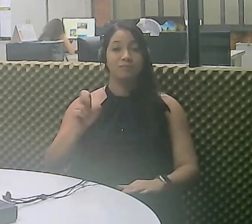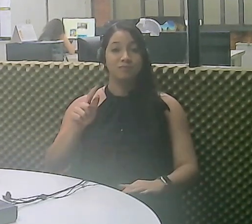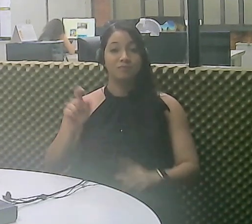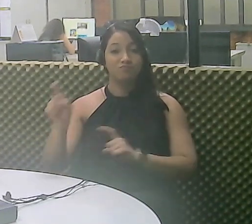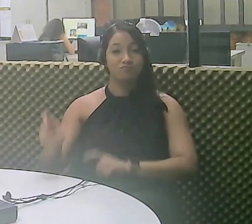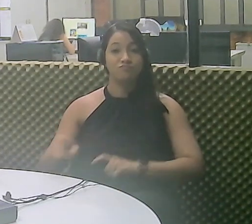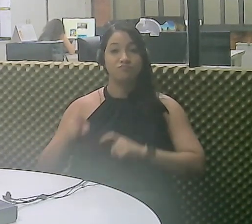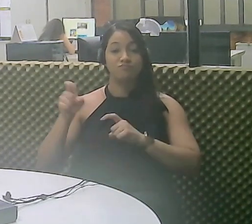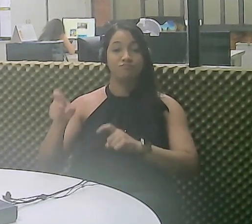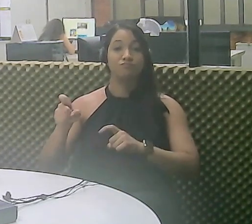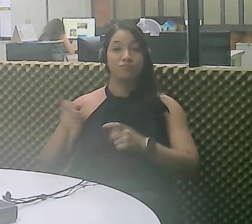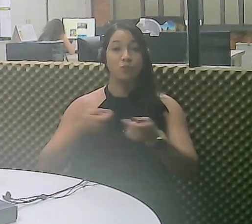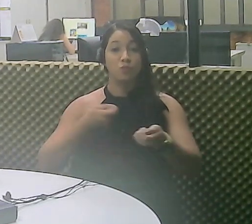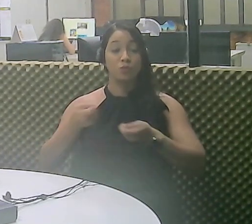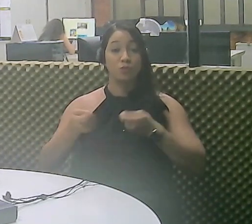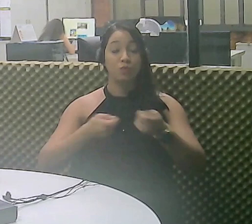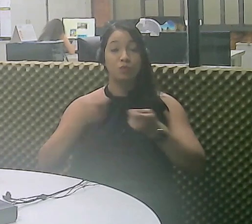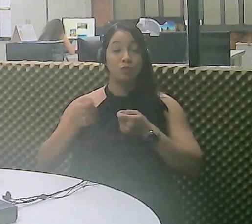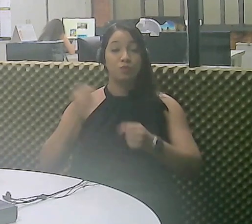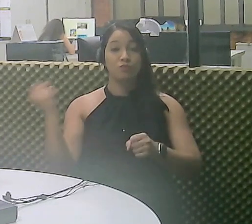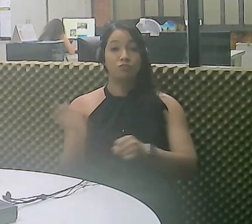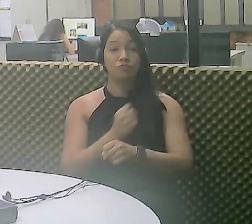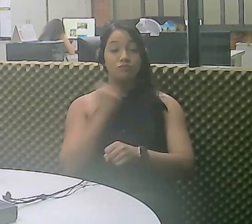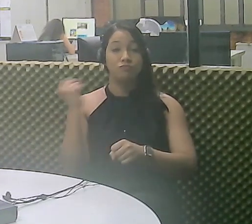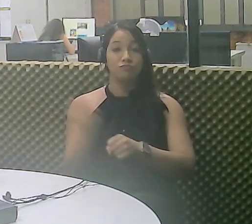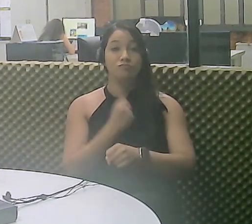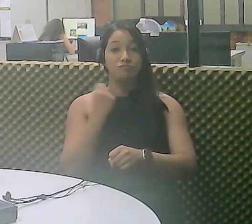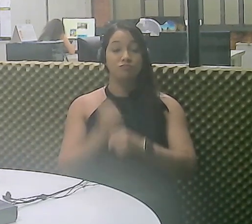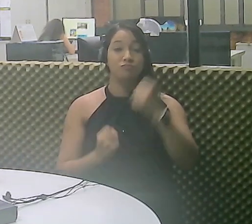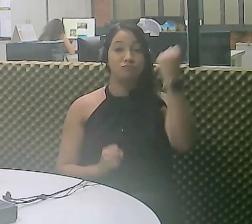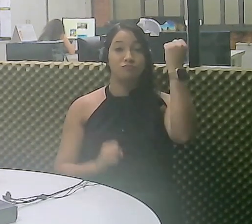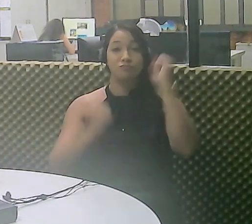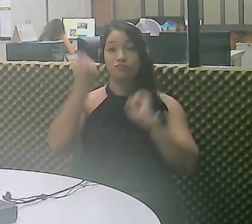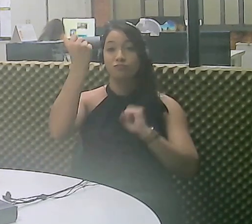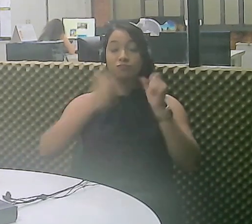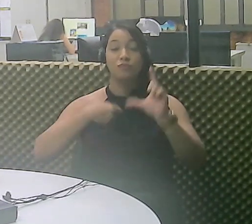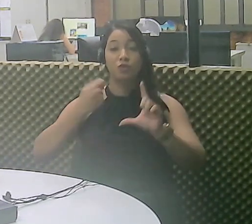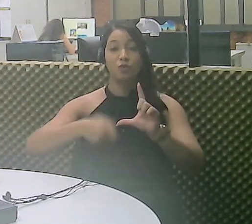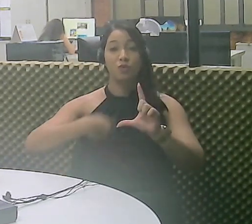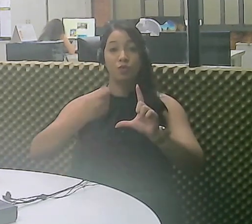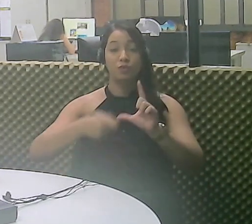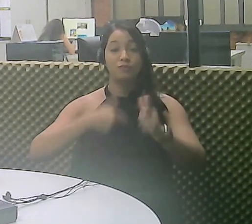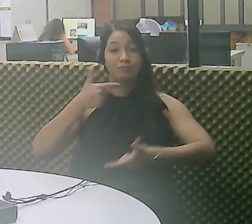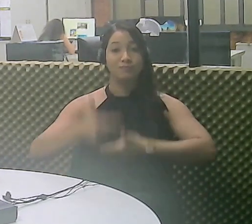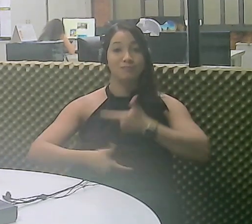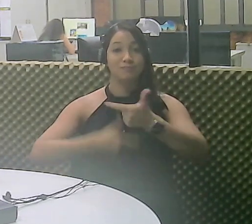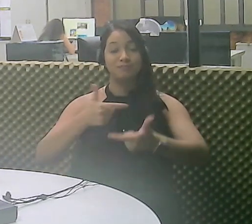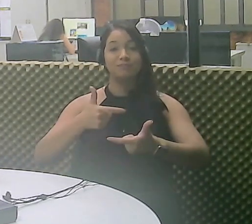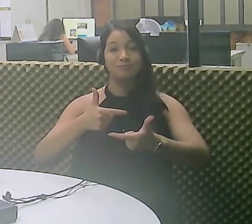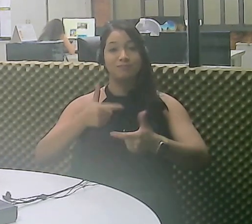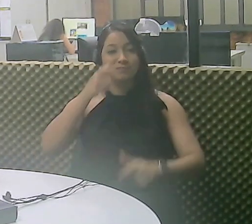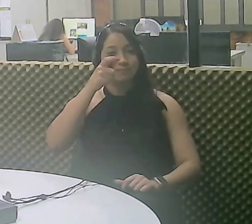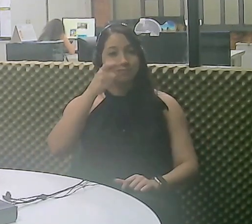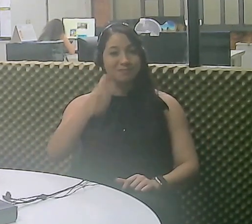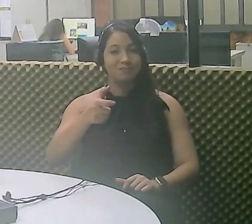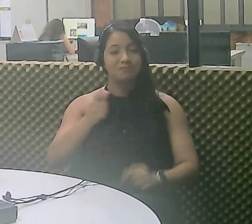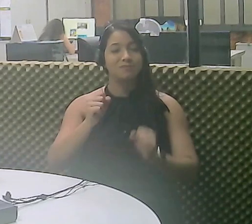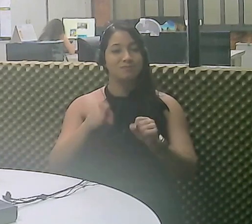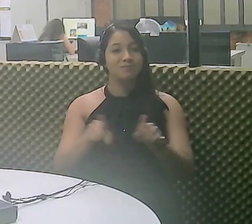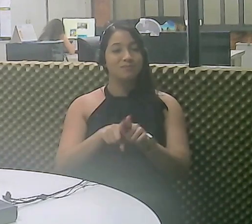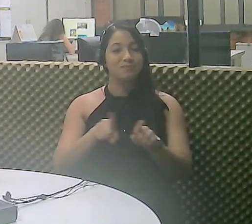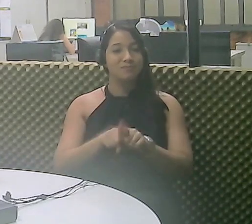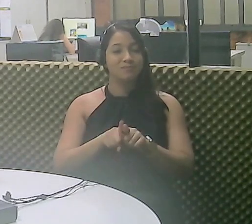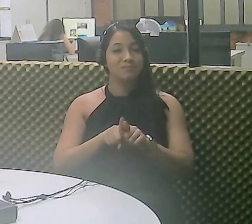no agronegócio, comércio, construção civil, indústria, logística e serviços. Os interessados também